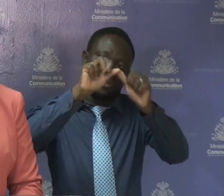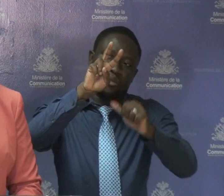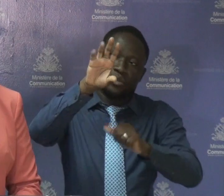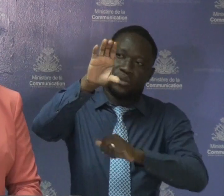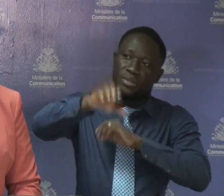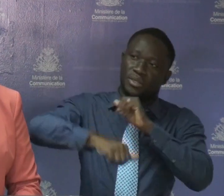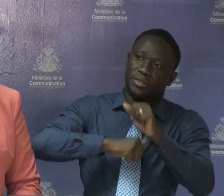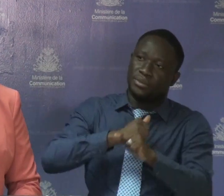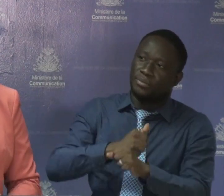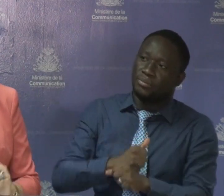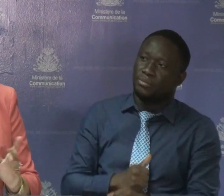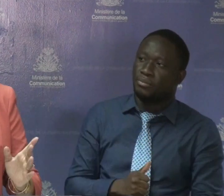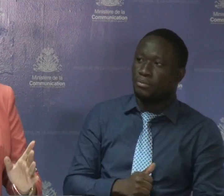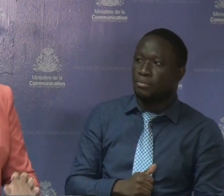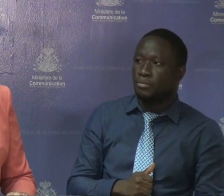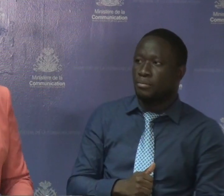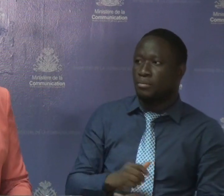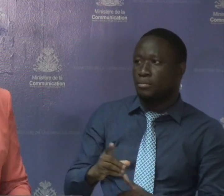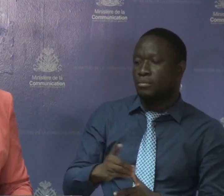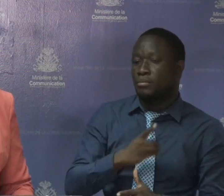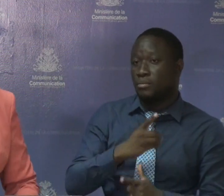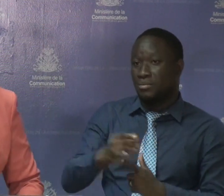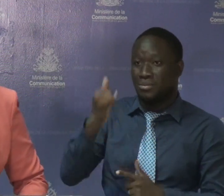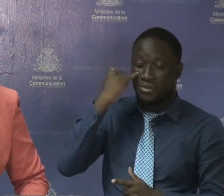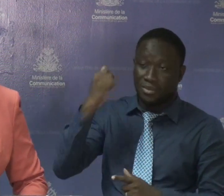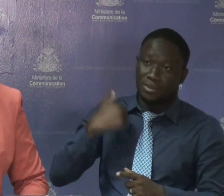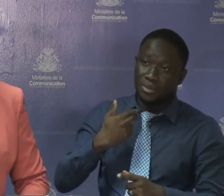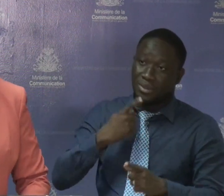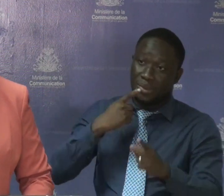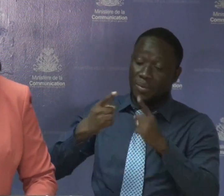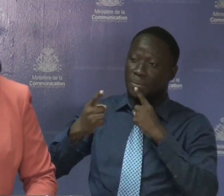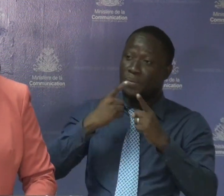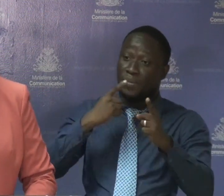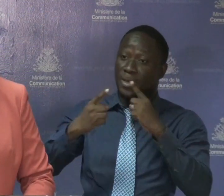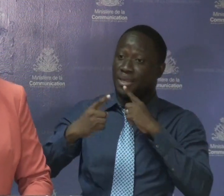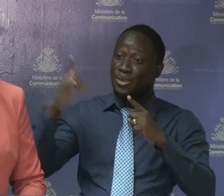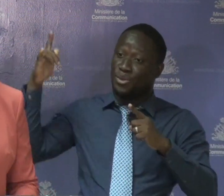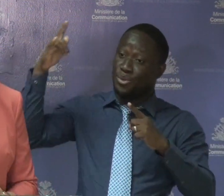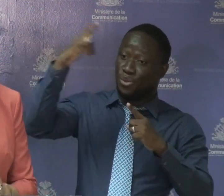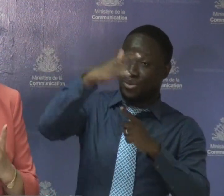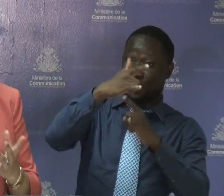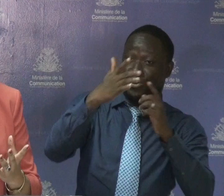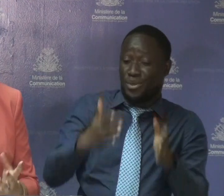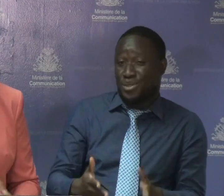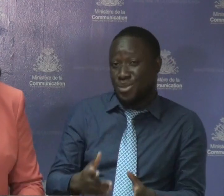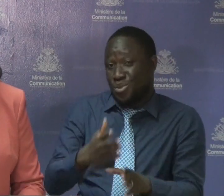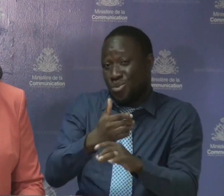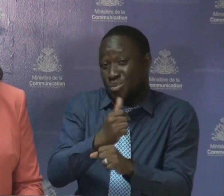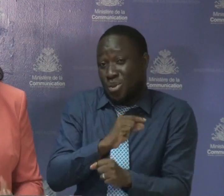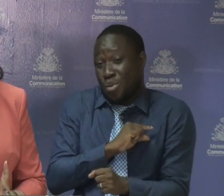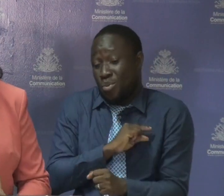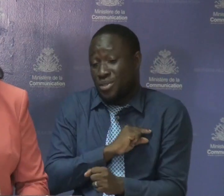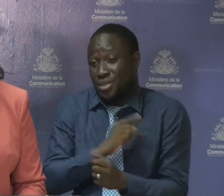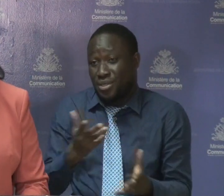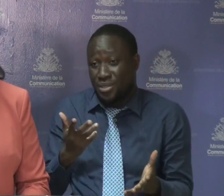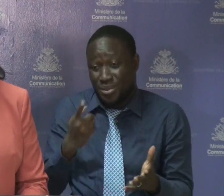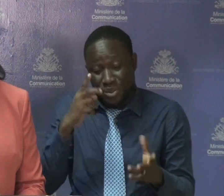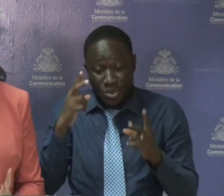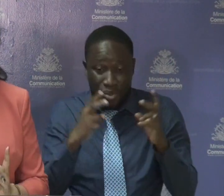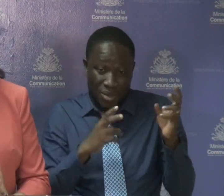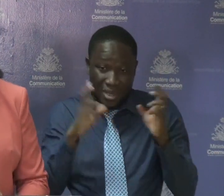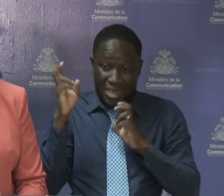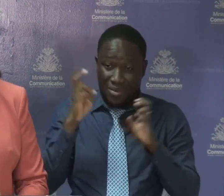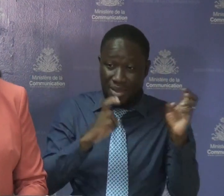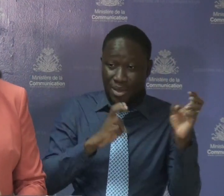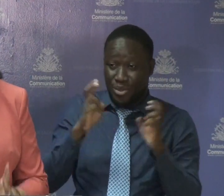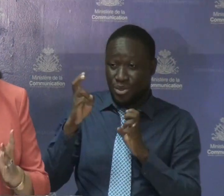ans. Donc, si n'a pas les de tourisme, et que nous prenons conscience, parce que le diagnostic l'a montré